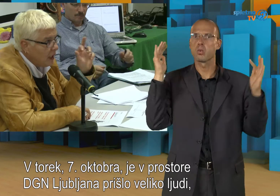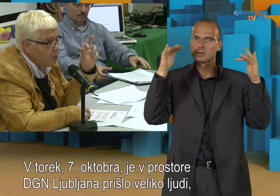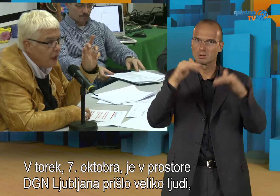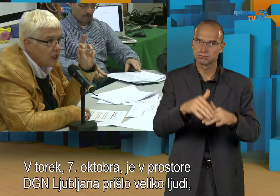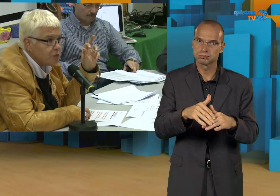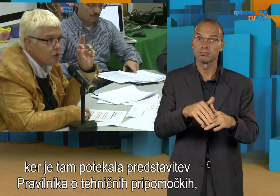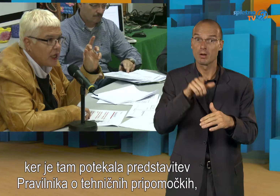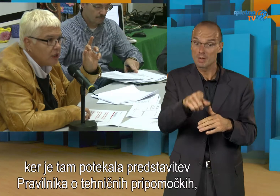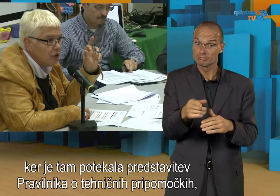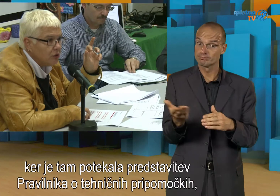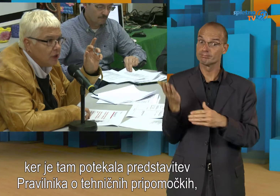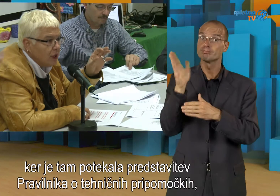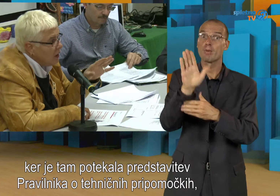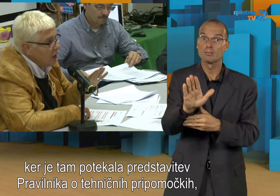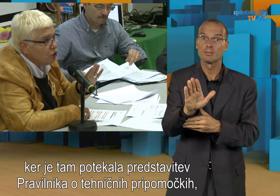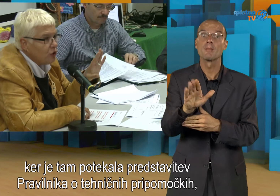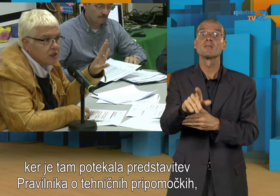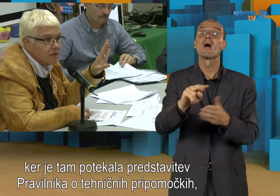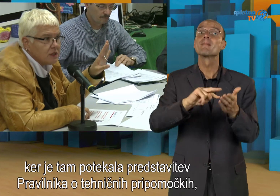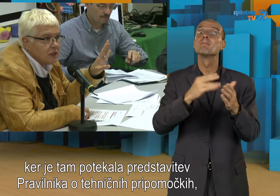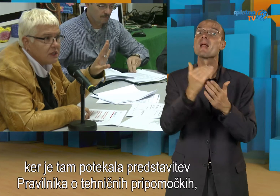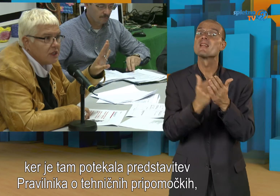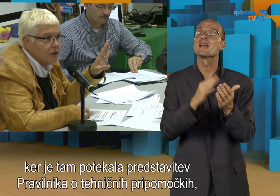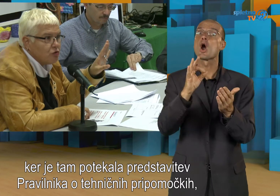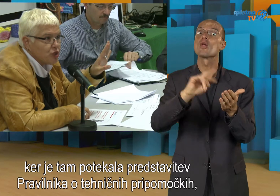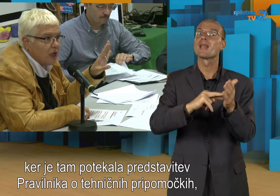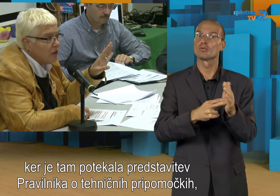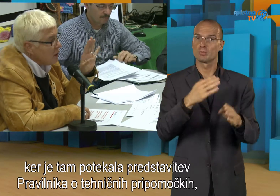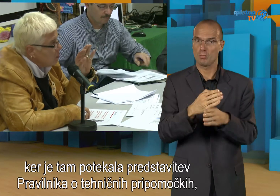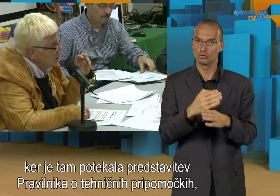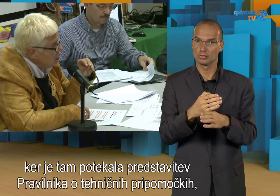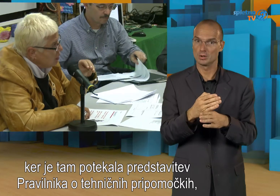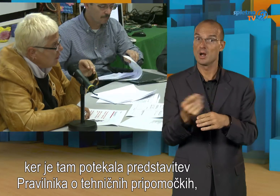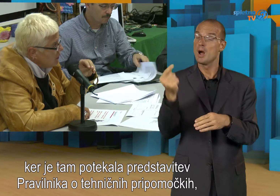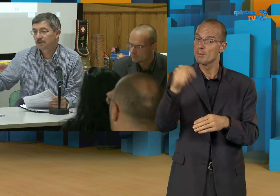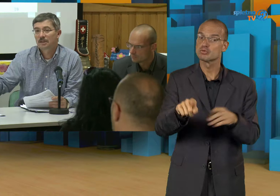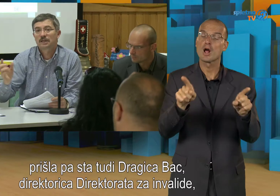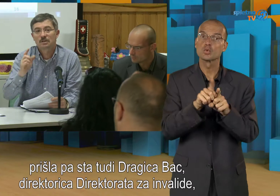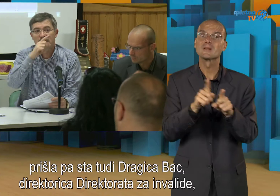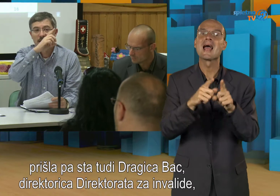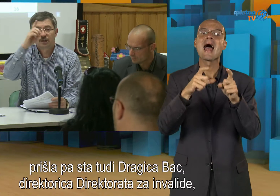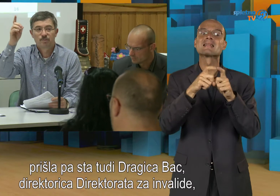tehničnih pripomočkih. Prišla pa sta tudi Dragica Bac, direktorica Direktorata za invalide, in Cveto